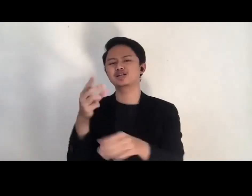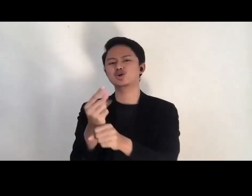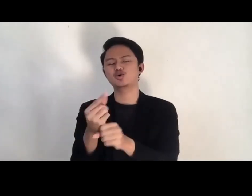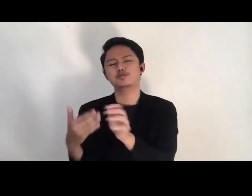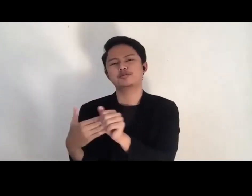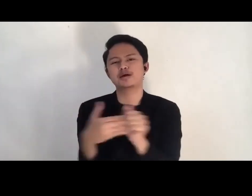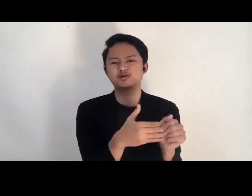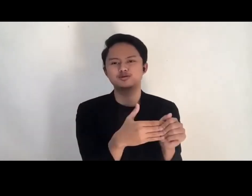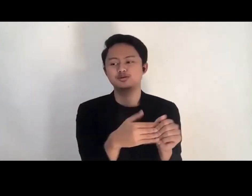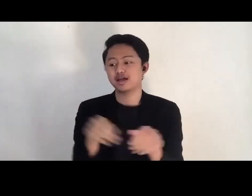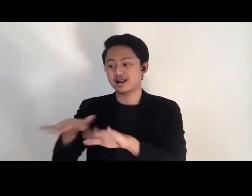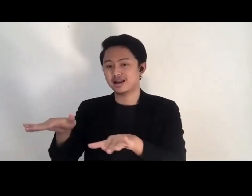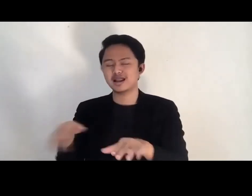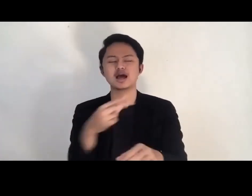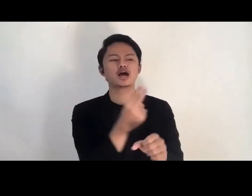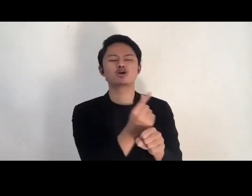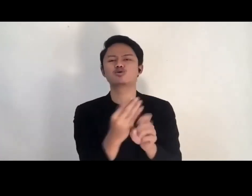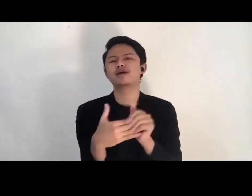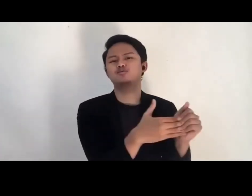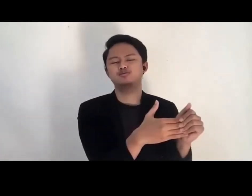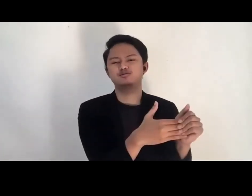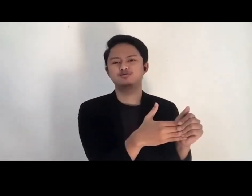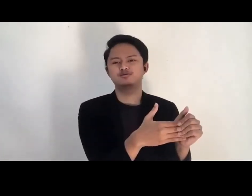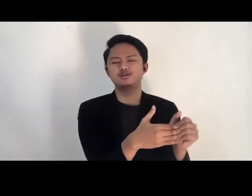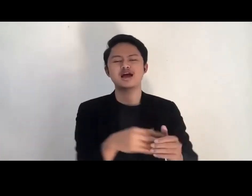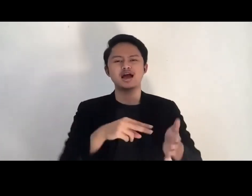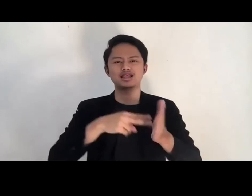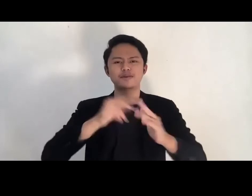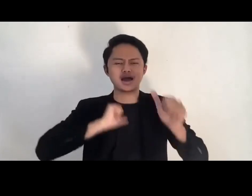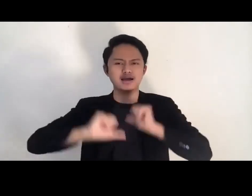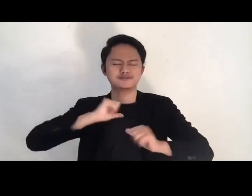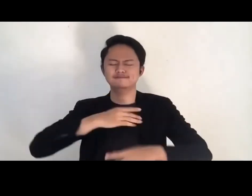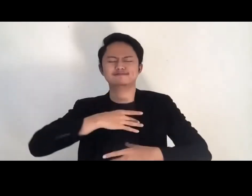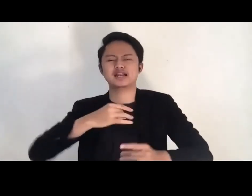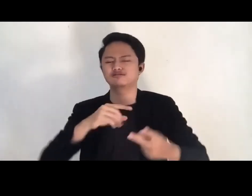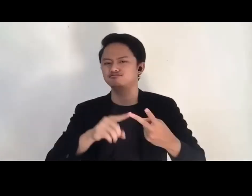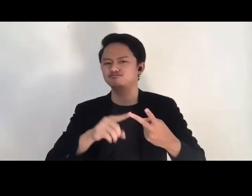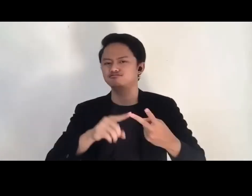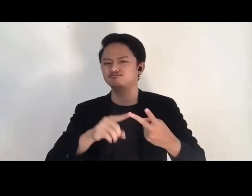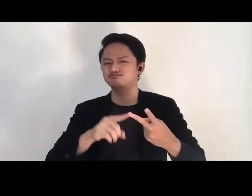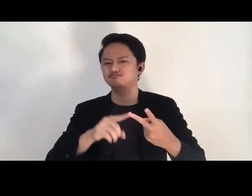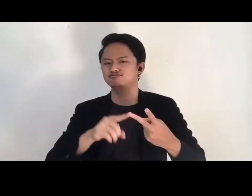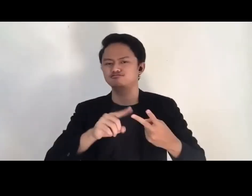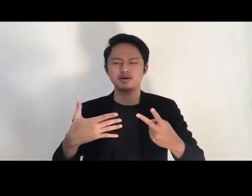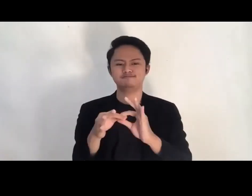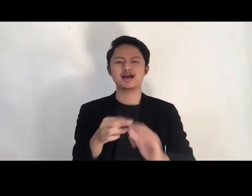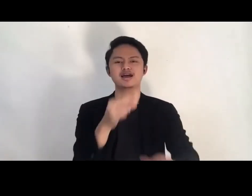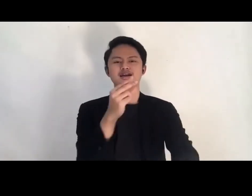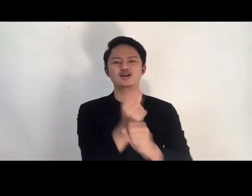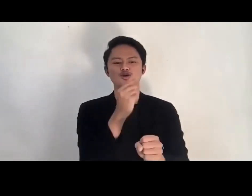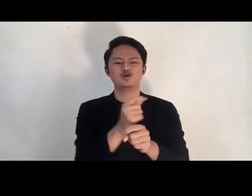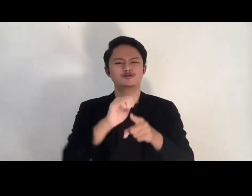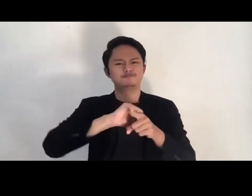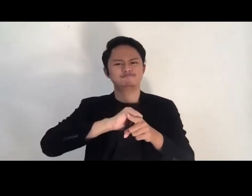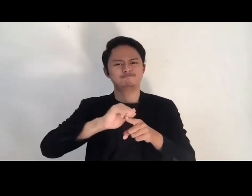belajar dari rumah. Jadi kegiatan kedua yang menarik dari kerjasama kami adalah pelatihan guru berkaitan